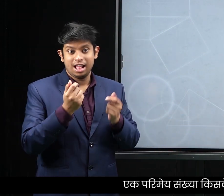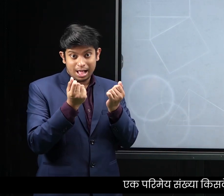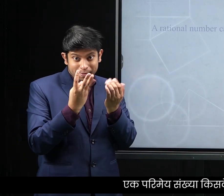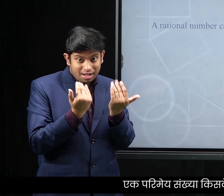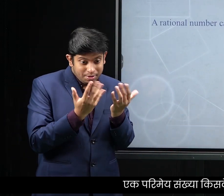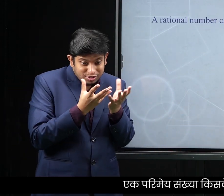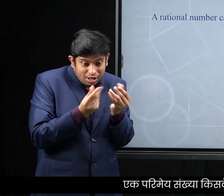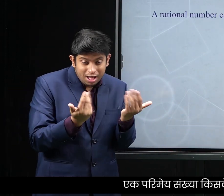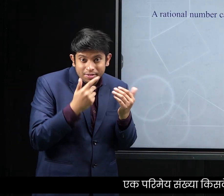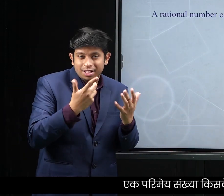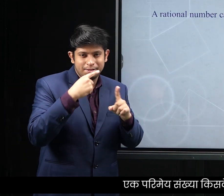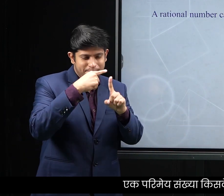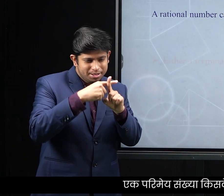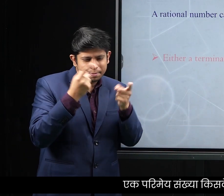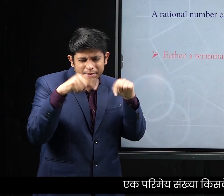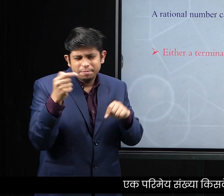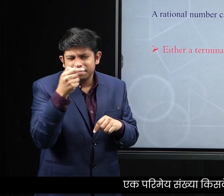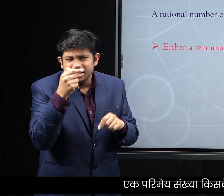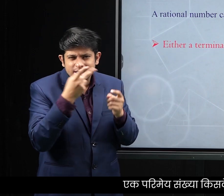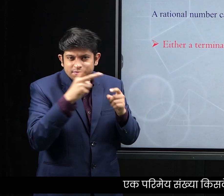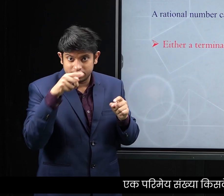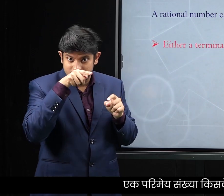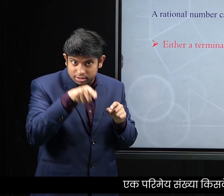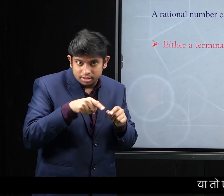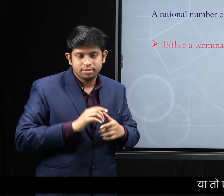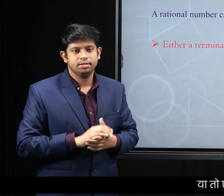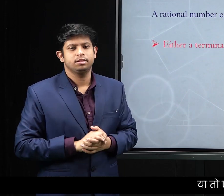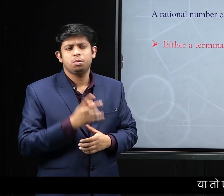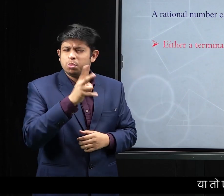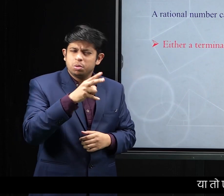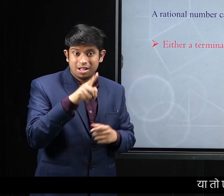एक परिमेय संख्या किसके द्वारा व्यक्त की जा सकती है? या तो एक समाप्ति